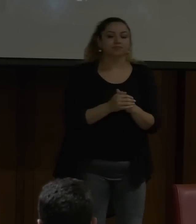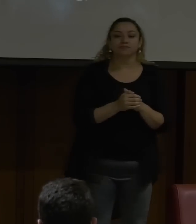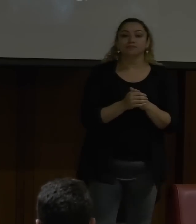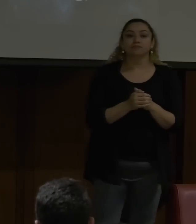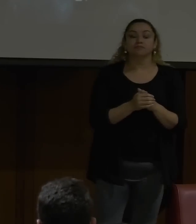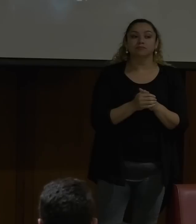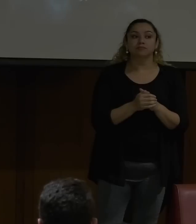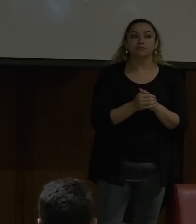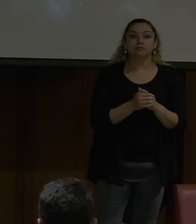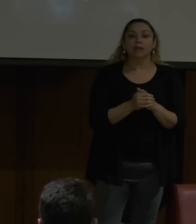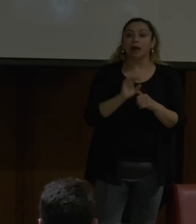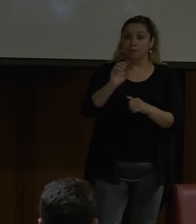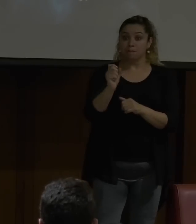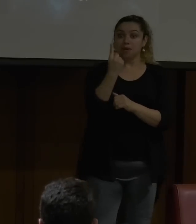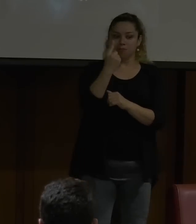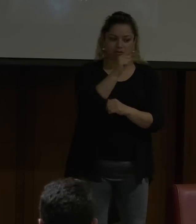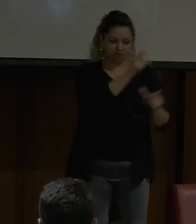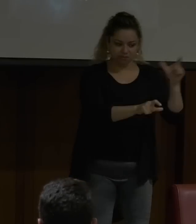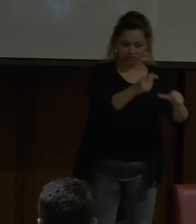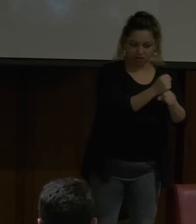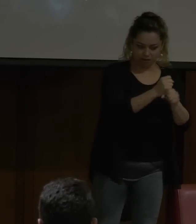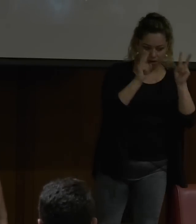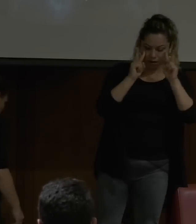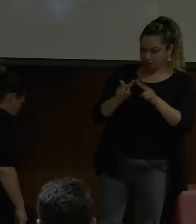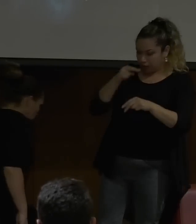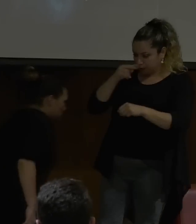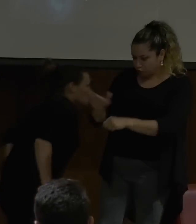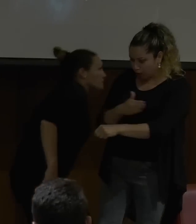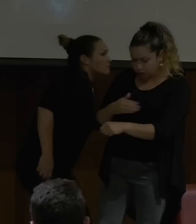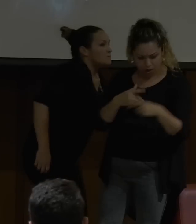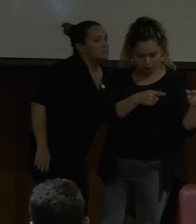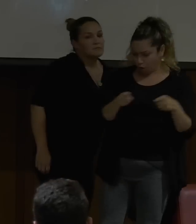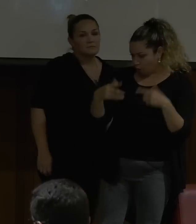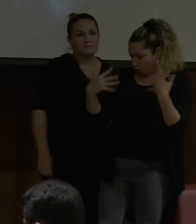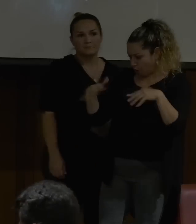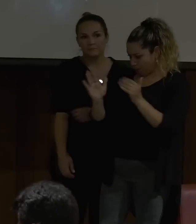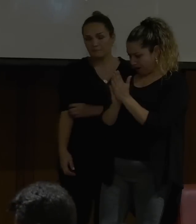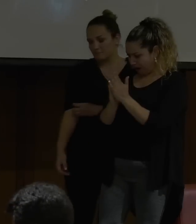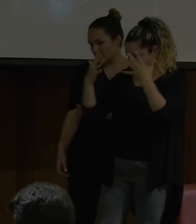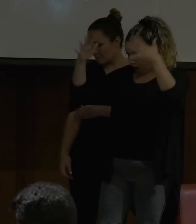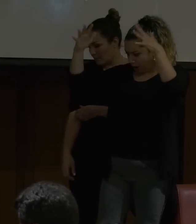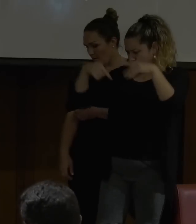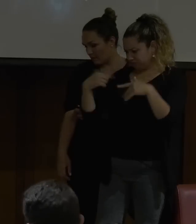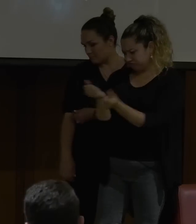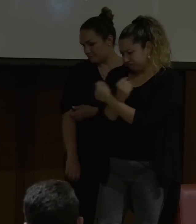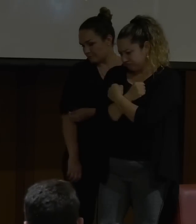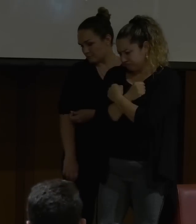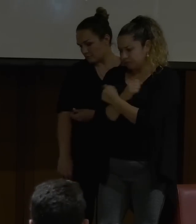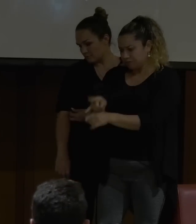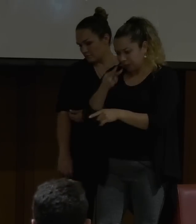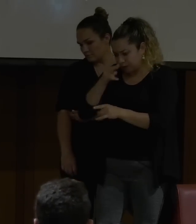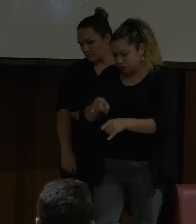Fue la primera vez que fue tenido en cuenta. Sentir el cariño de esas personas le agradó y le dio la idea de que cuando cantaba lo querían. El